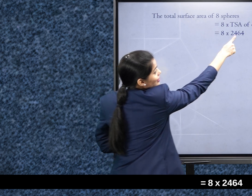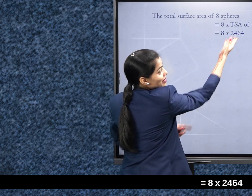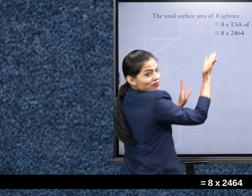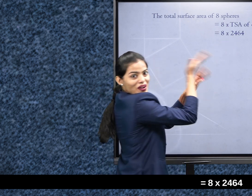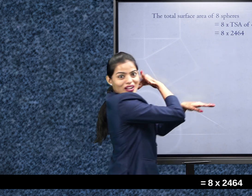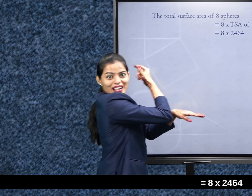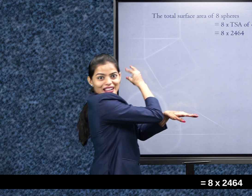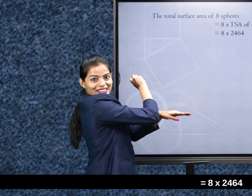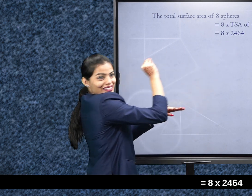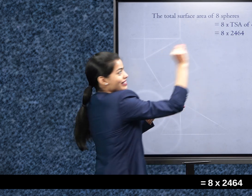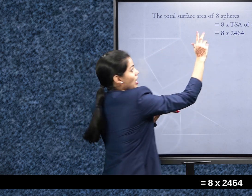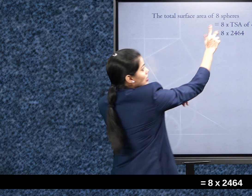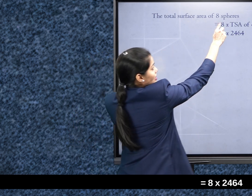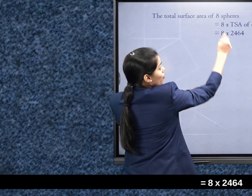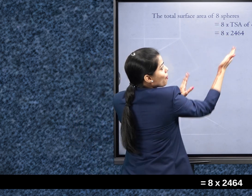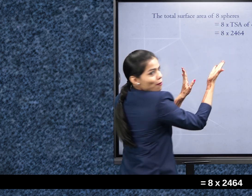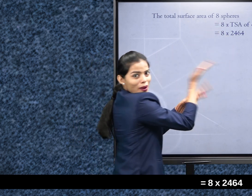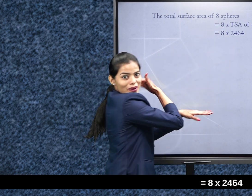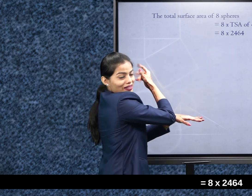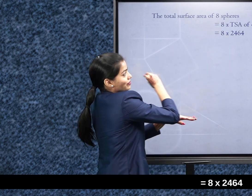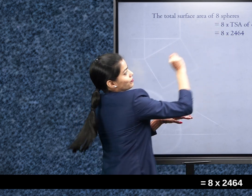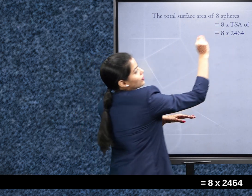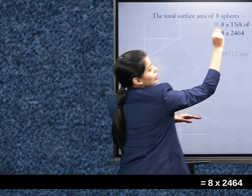కాబట్టి 8 ఇంటూ 2464.